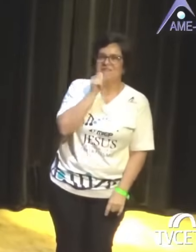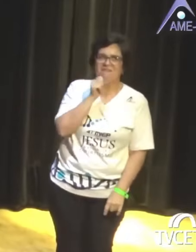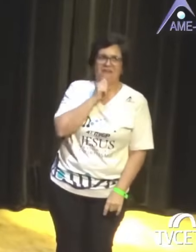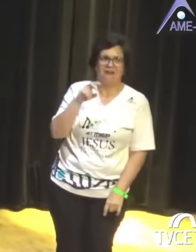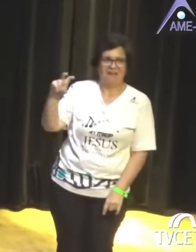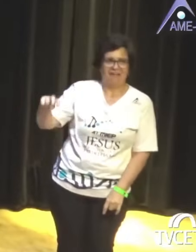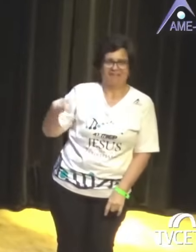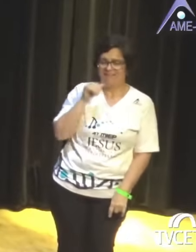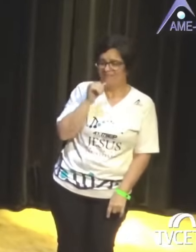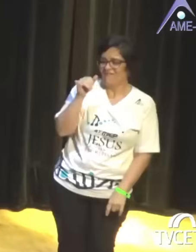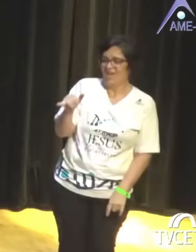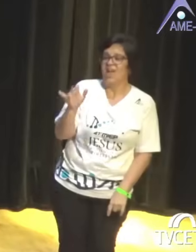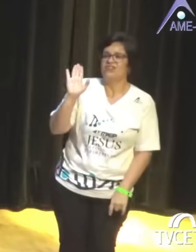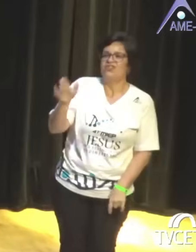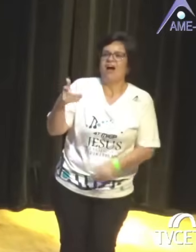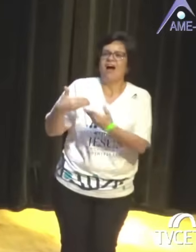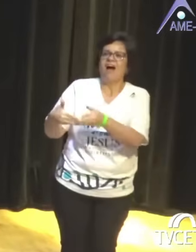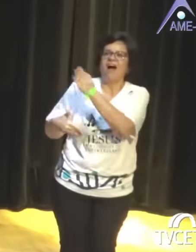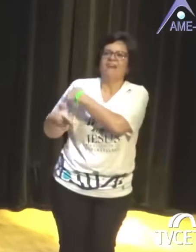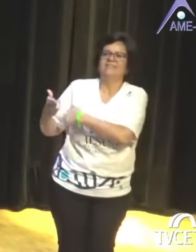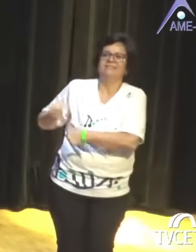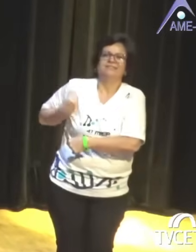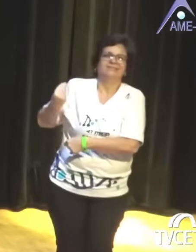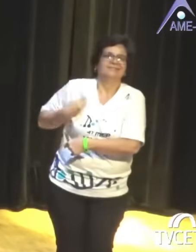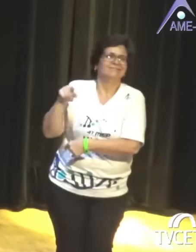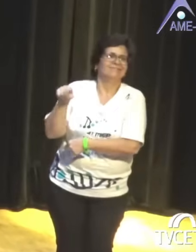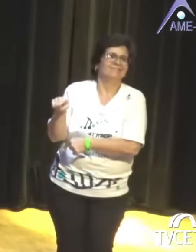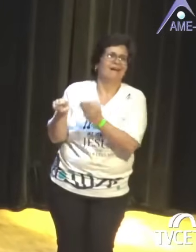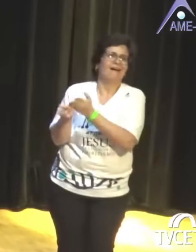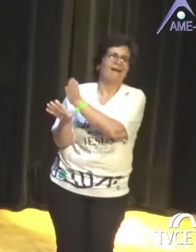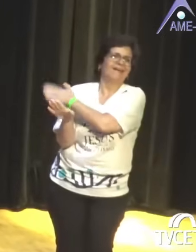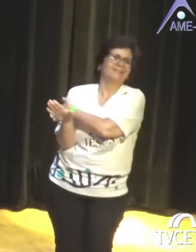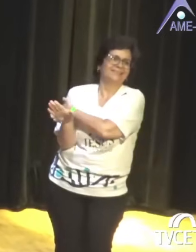ela que ela já existia